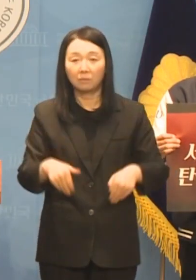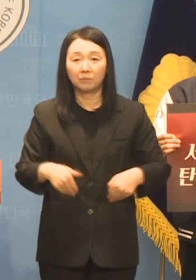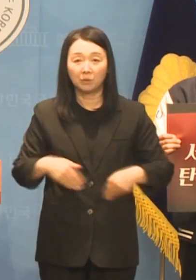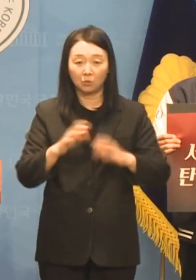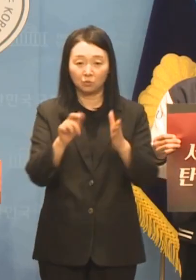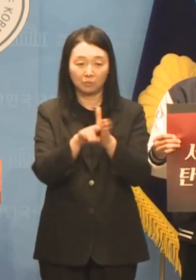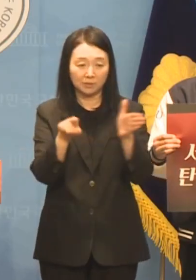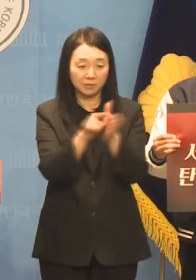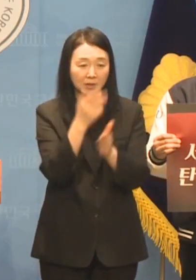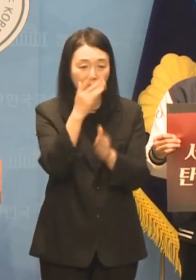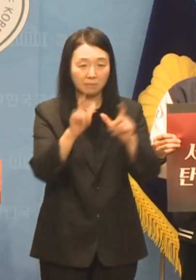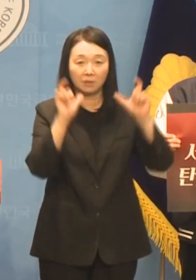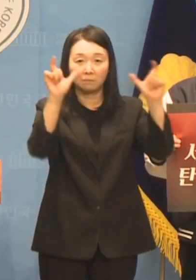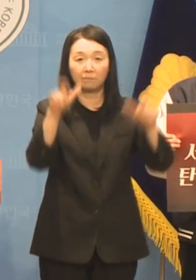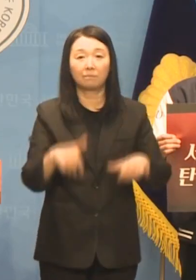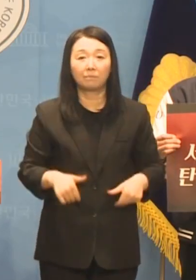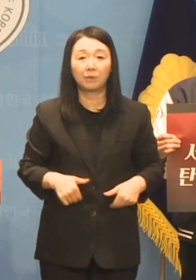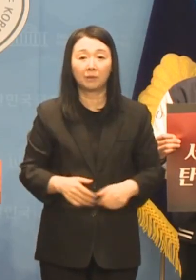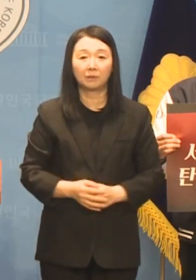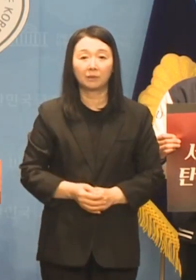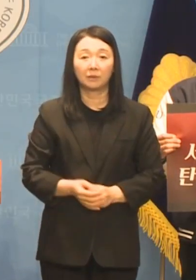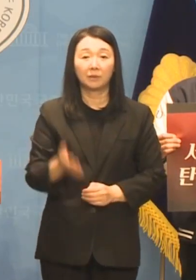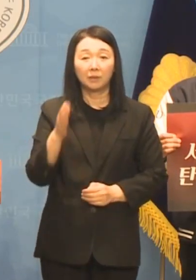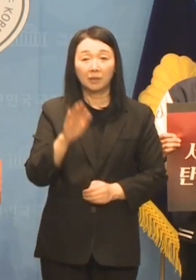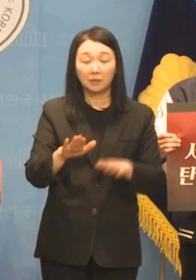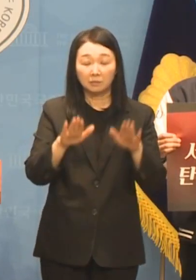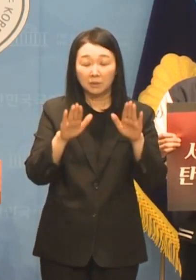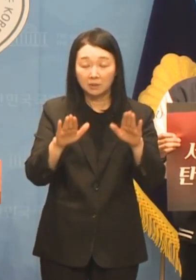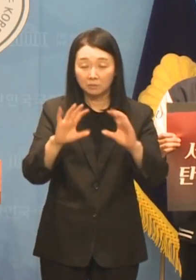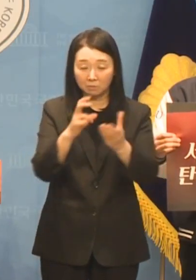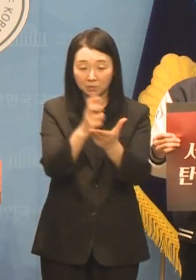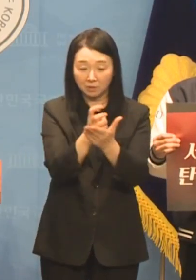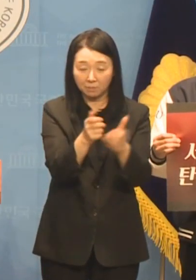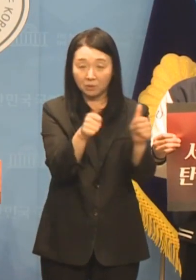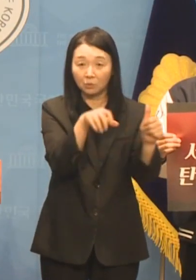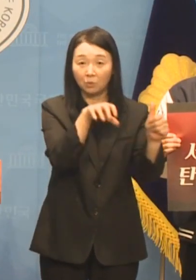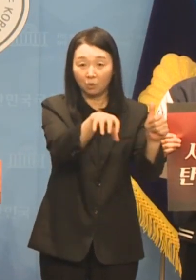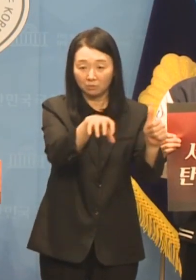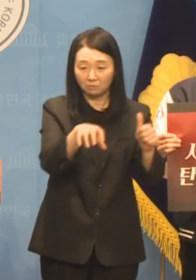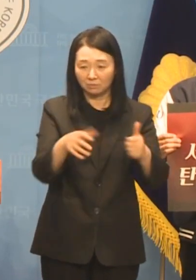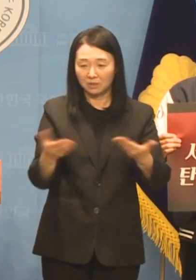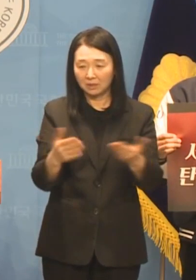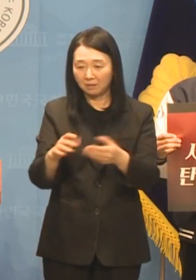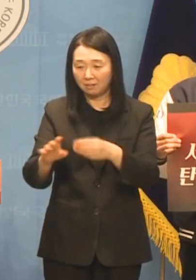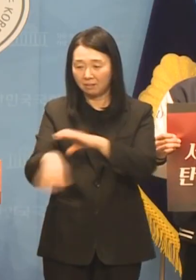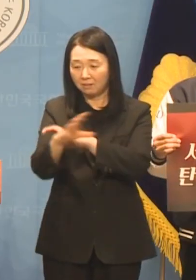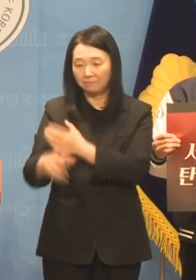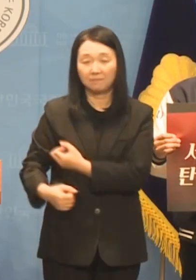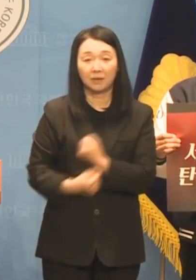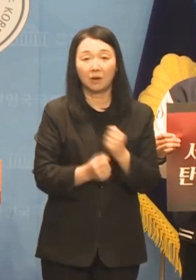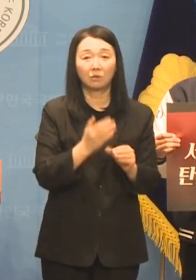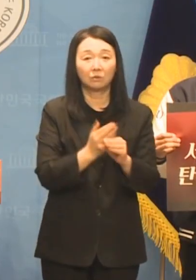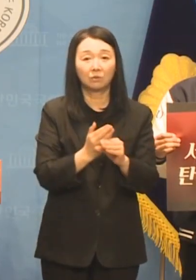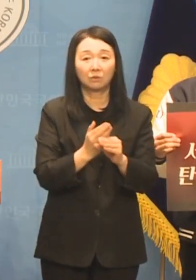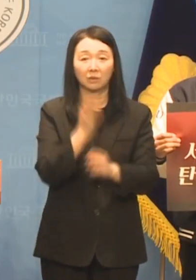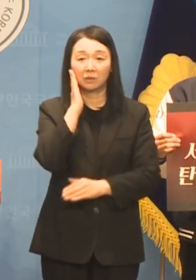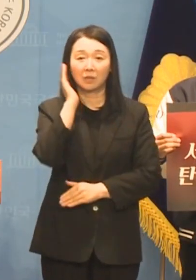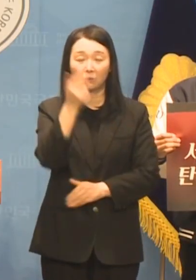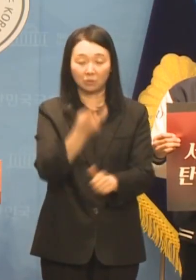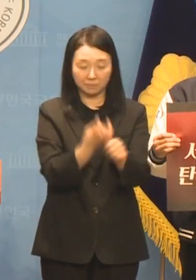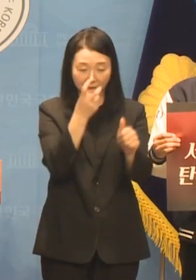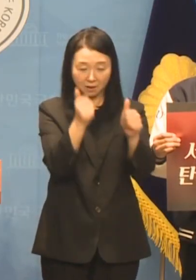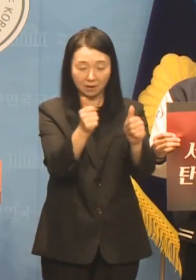신뢰할 수 있는 판결을 내리는 것입니다. 그러나 지금의 헌재는 본연의 책무를 수행하지 않고 있습니다. 대통령의 탄핵